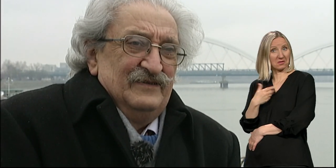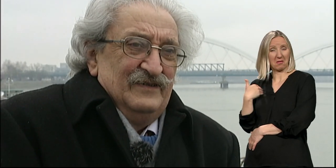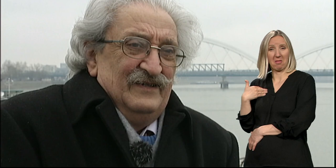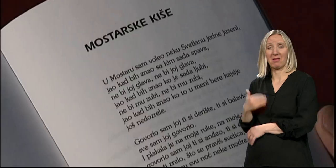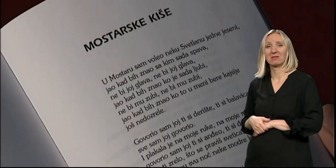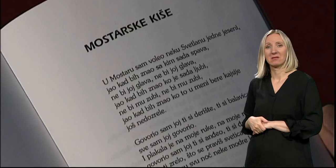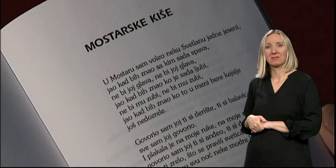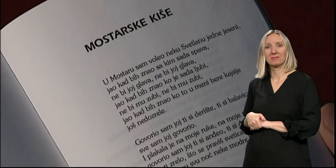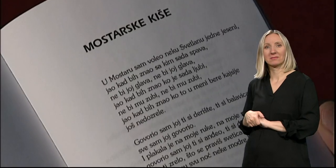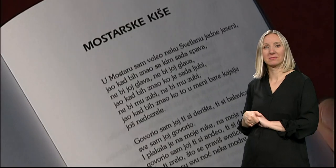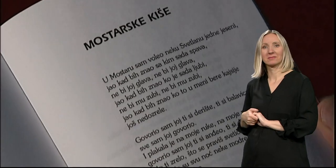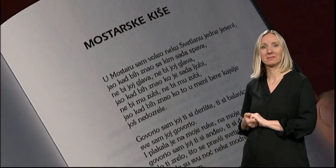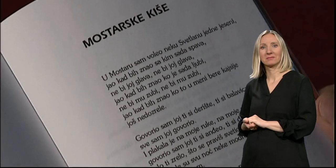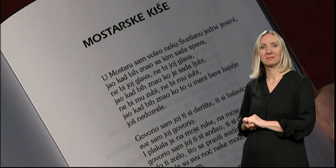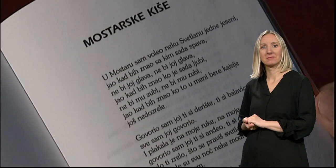20.